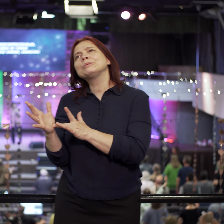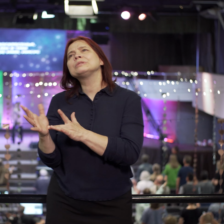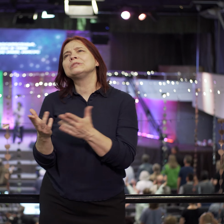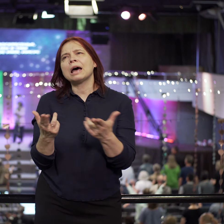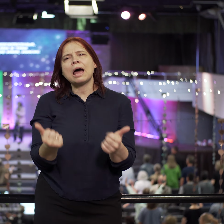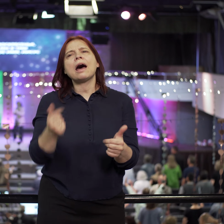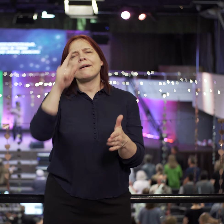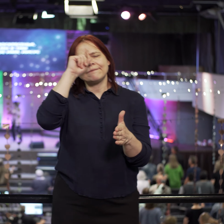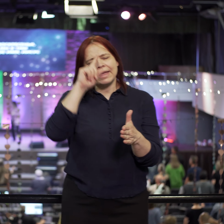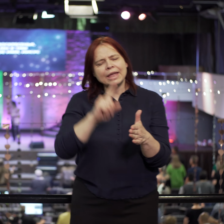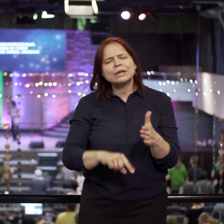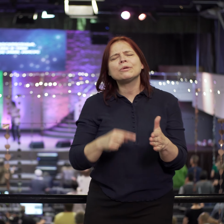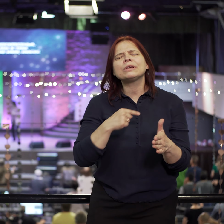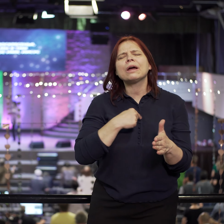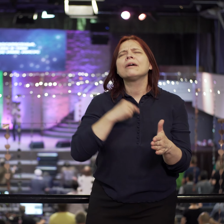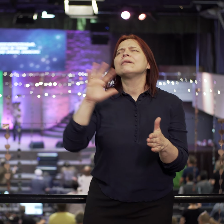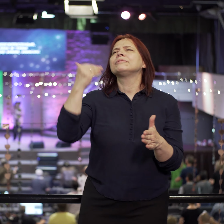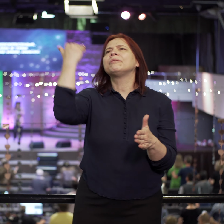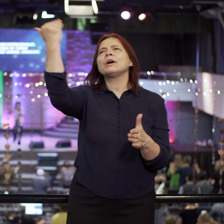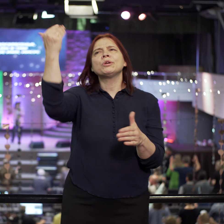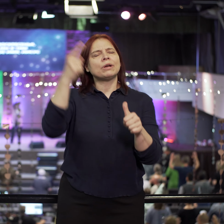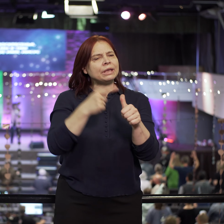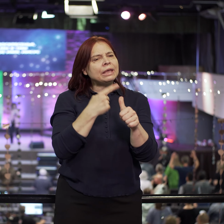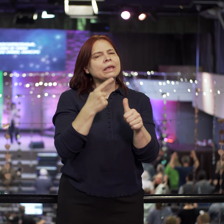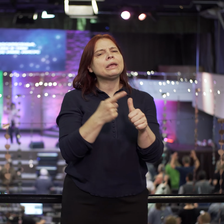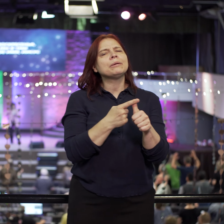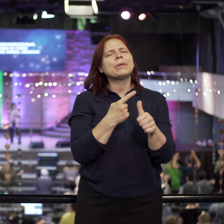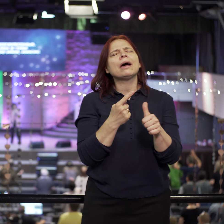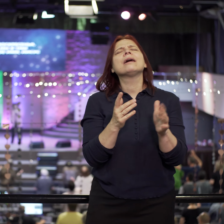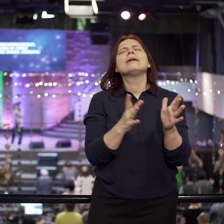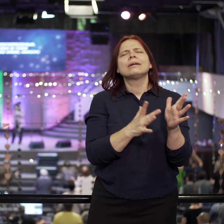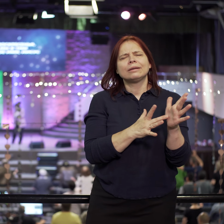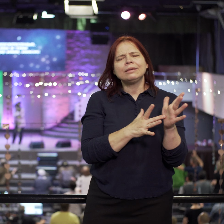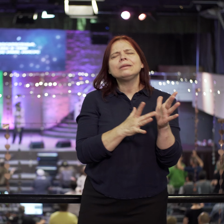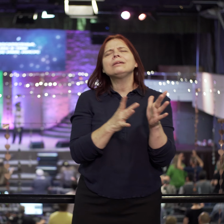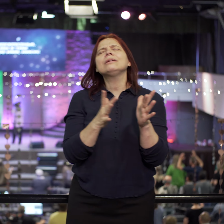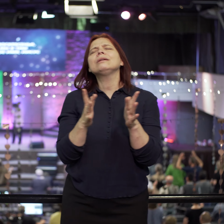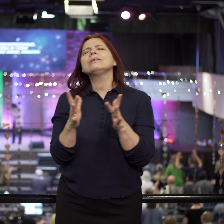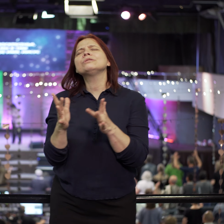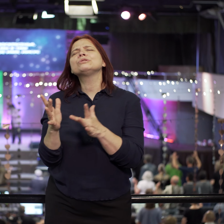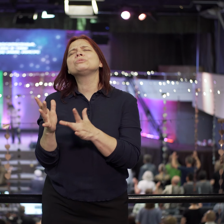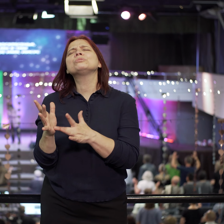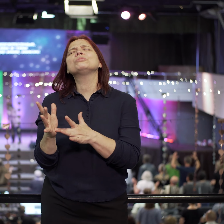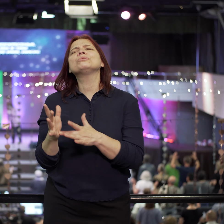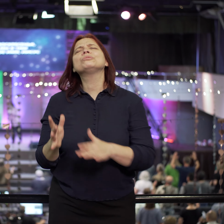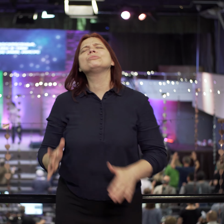Иисус. Да, верю я в Твое имя,